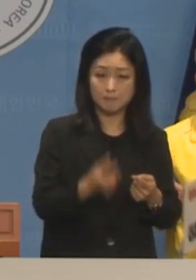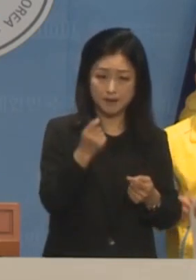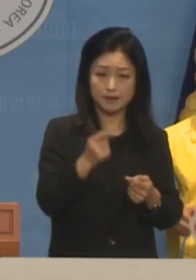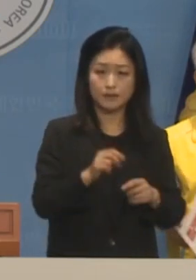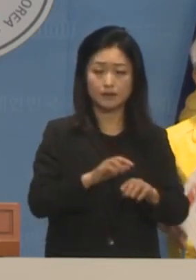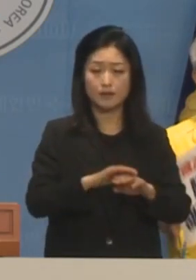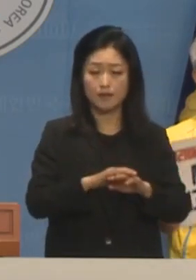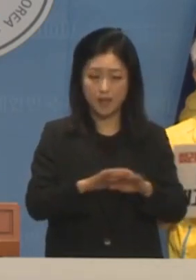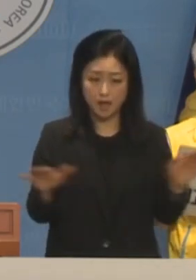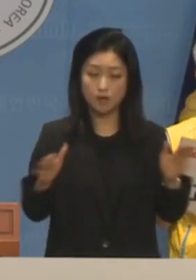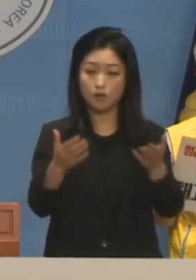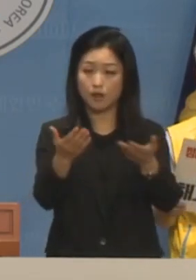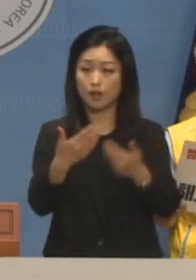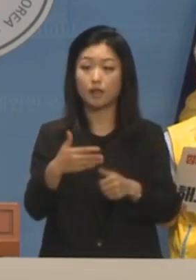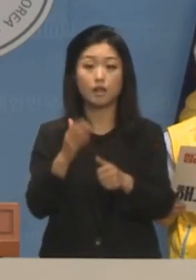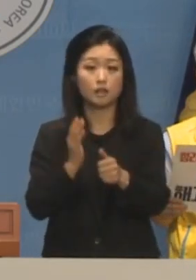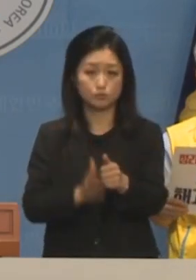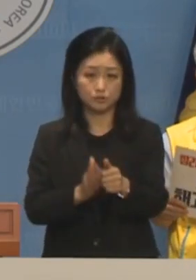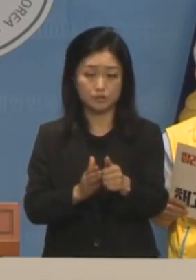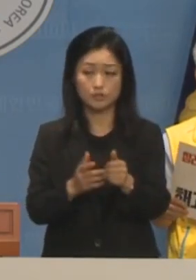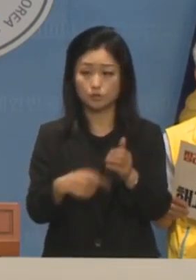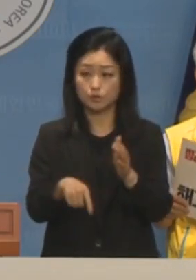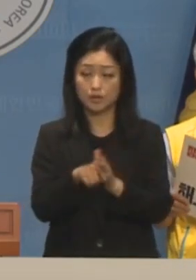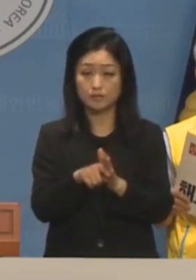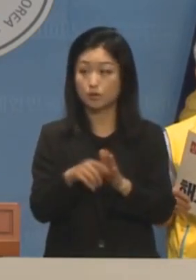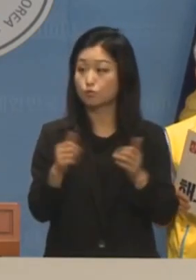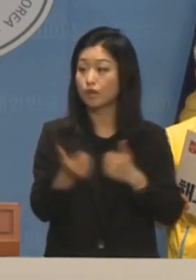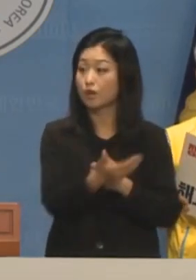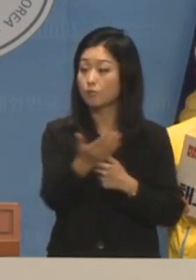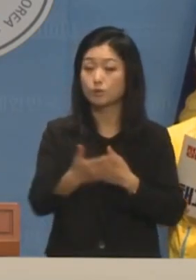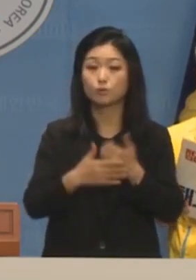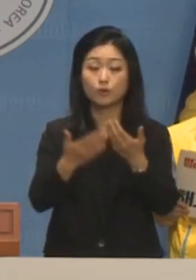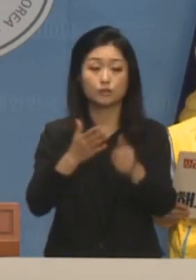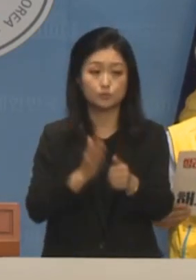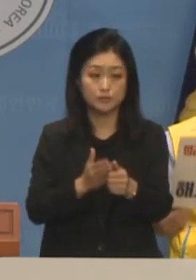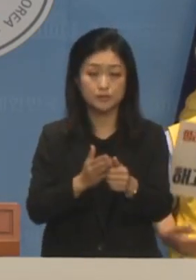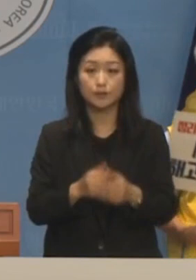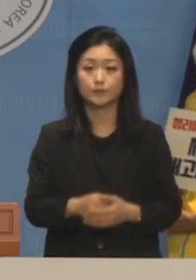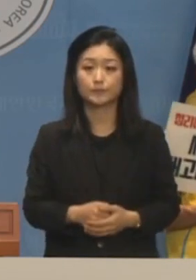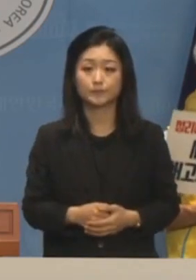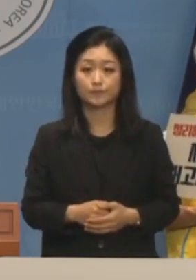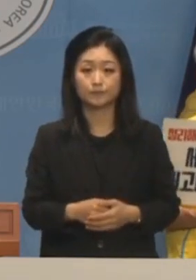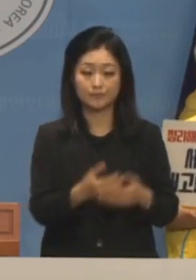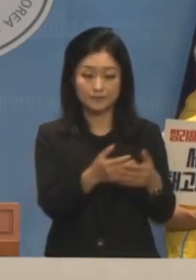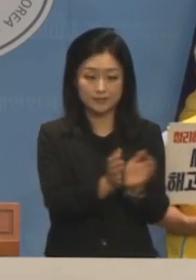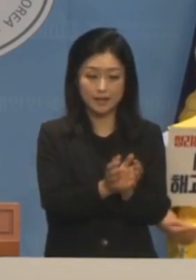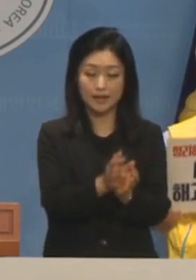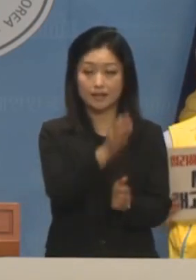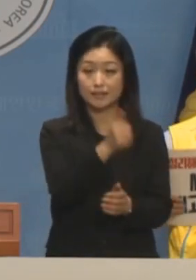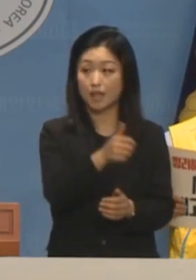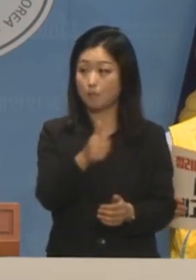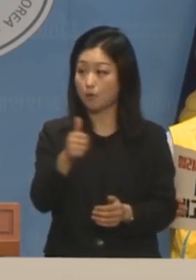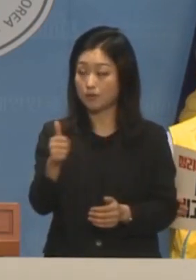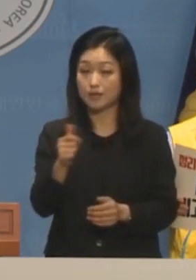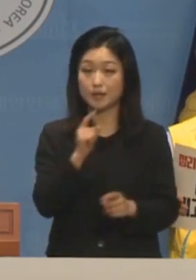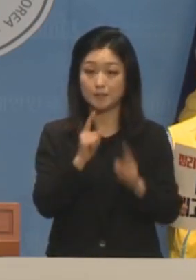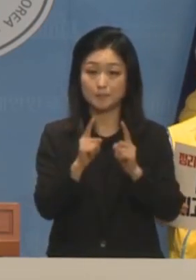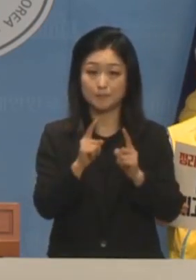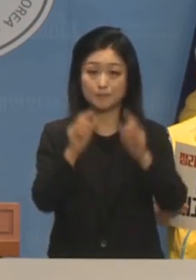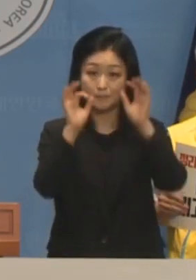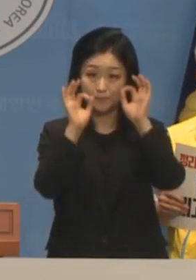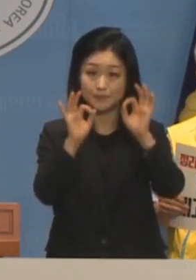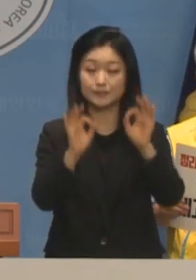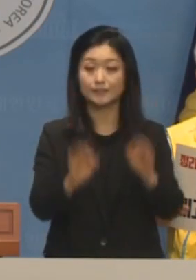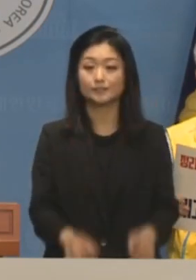그런 세종호텔로 만들기 위해서 정치가 나서야 합니다. 4개 진보정당의 대표님들의 결의를